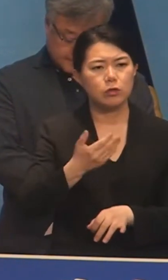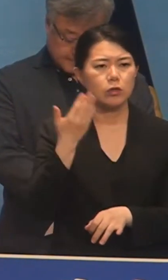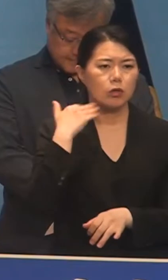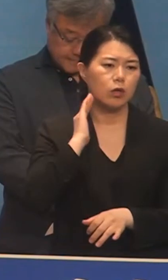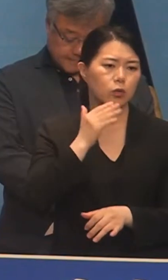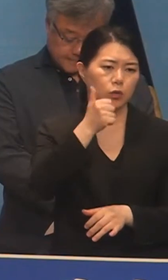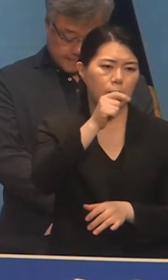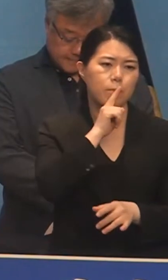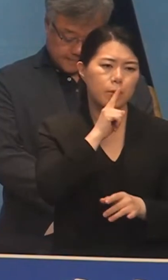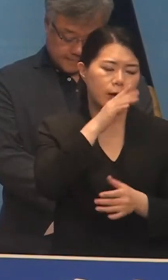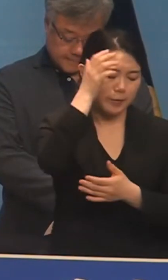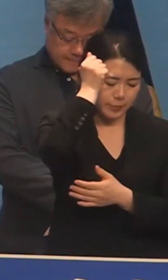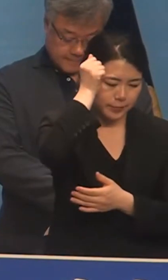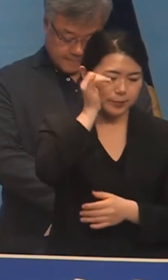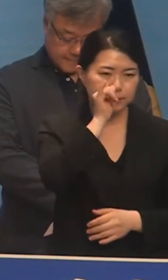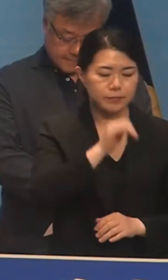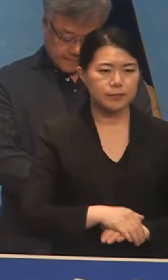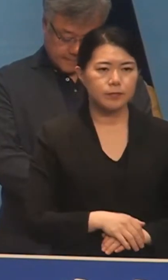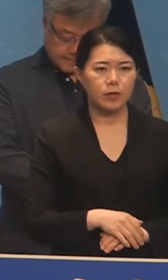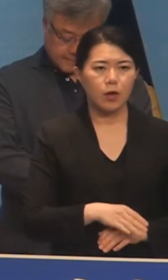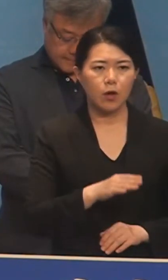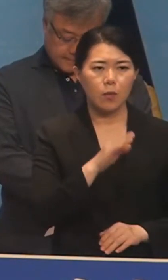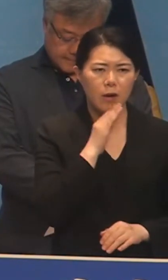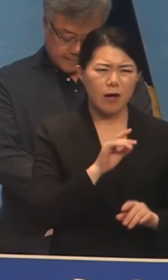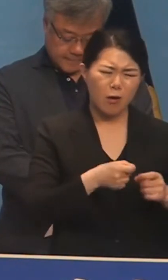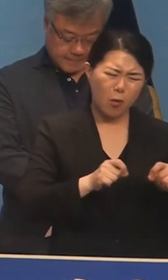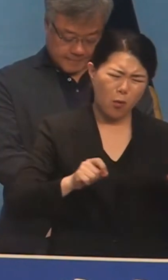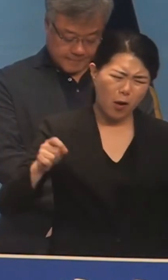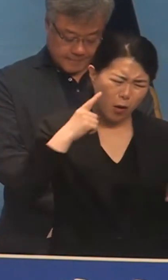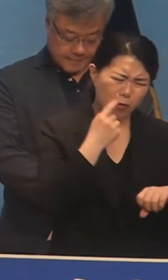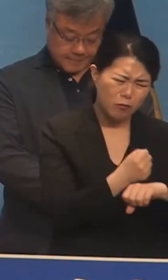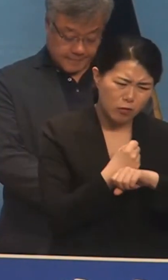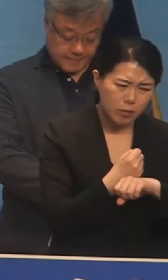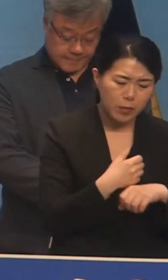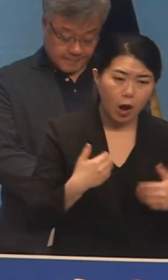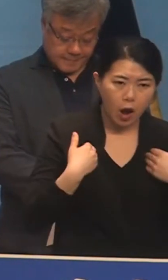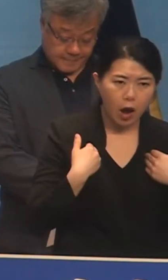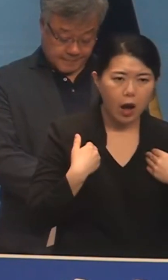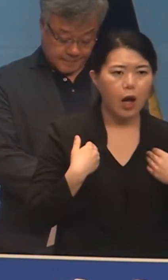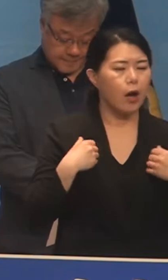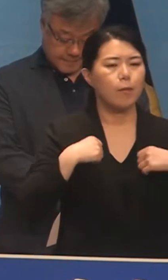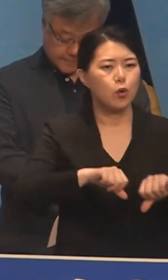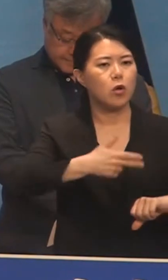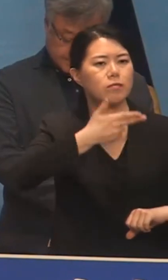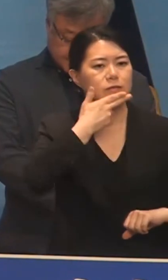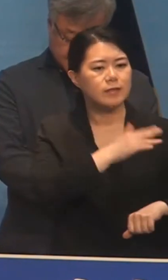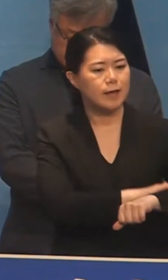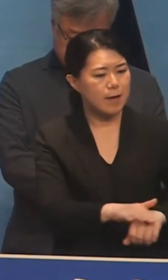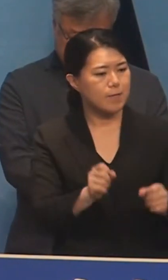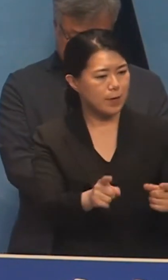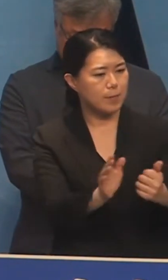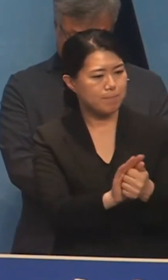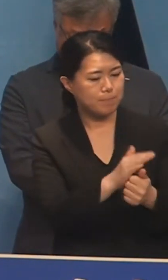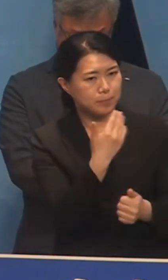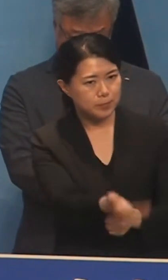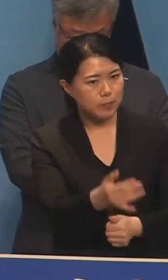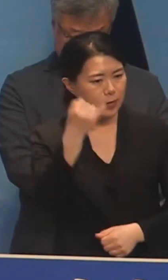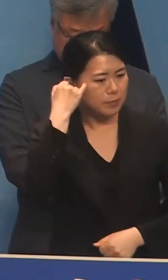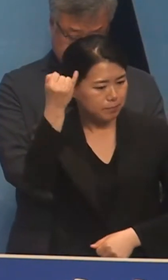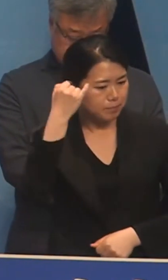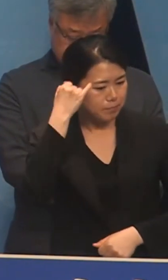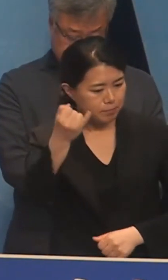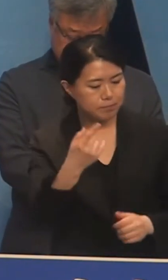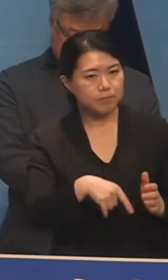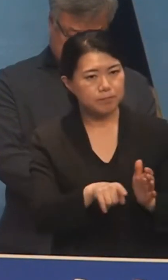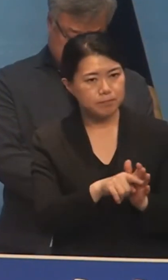되새깁니다. 그는 긴 호흡이 필요한 과학기술 연구가 포기되지 않도록 기회를 제공하고 창의력을 발휘할 수